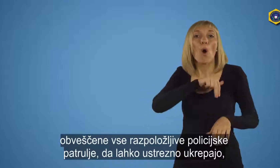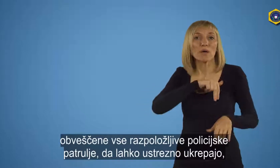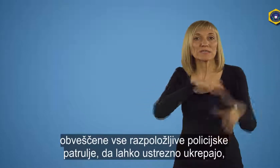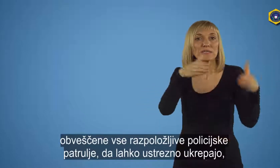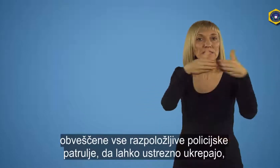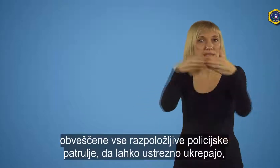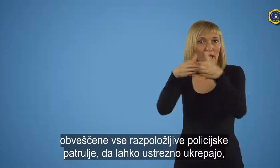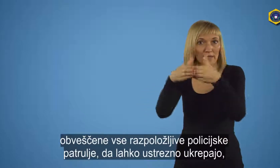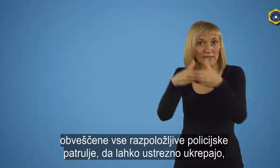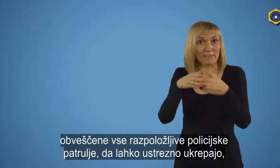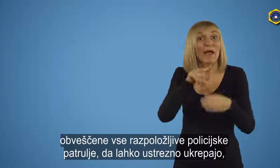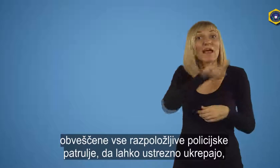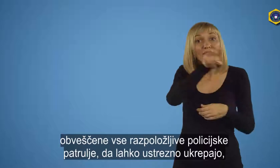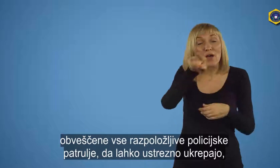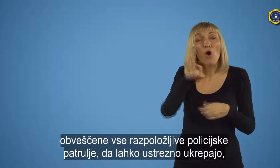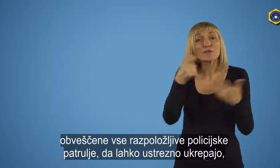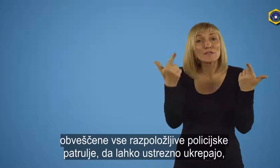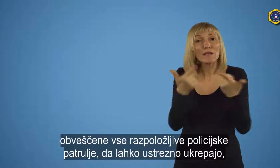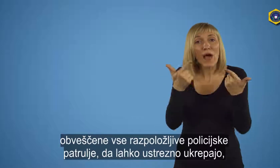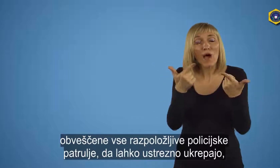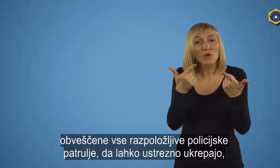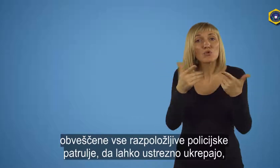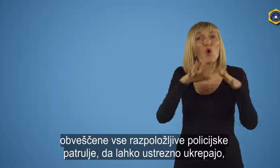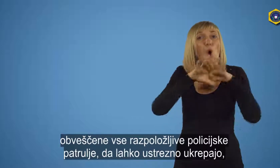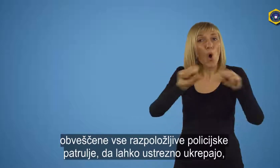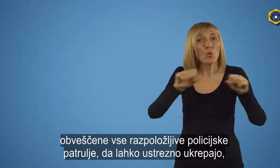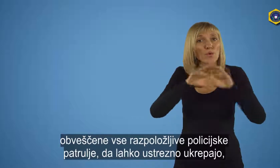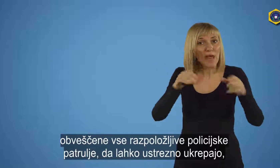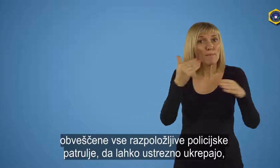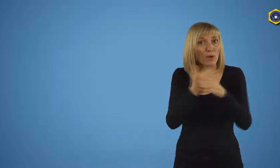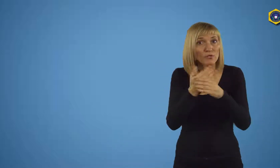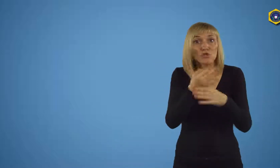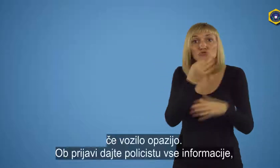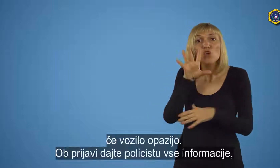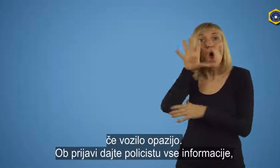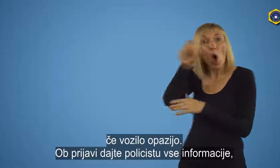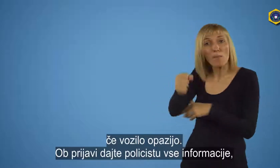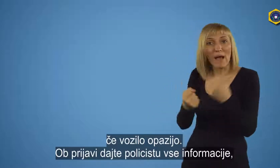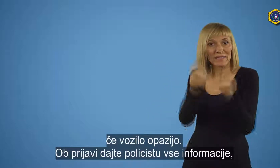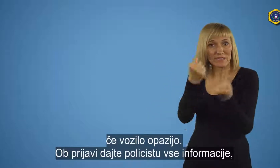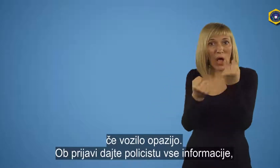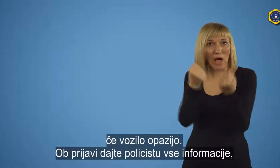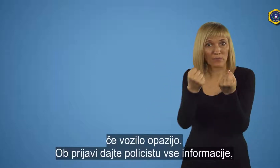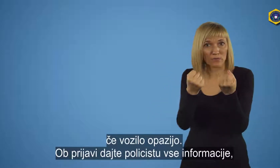policijske patrulje, da lahko ustrezno ukrepajo, če vozilo opazijo.